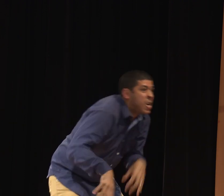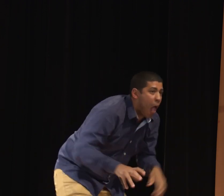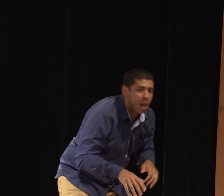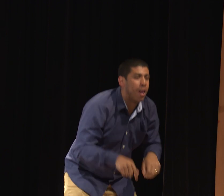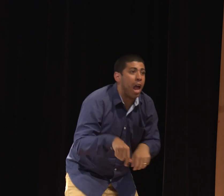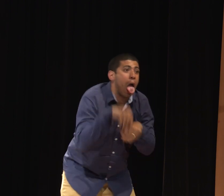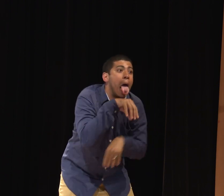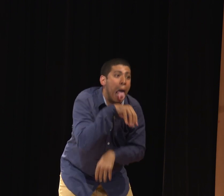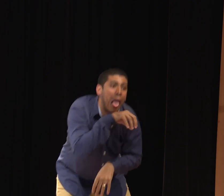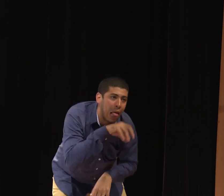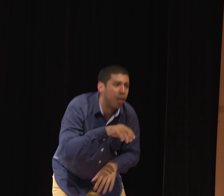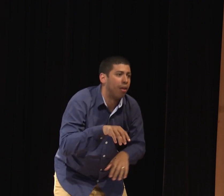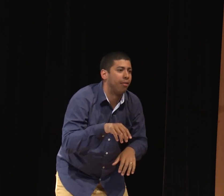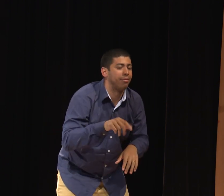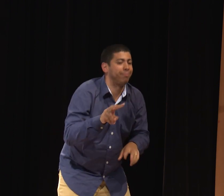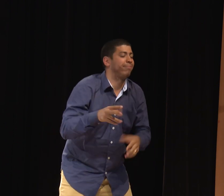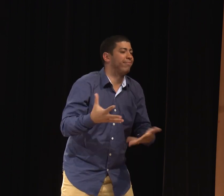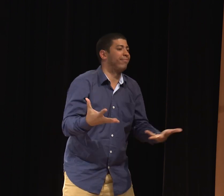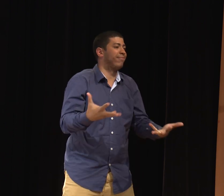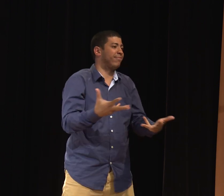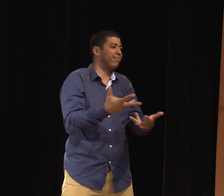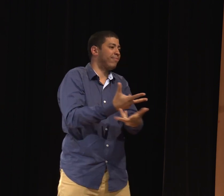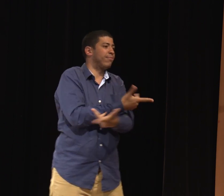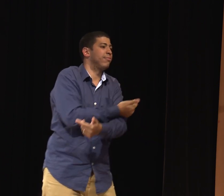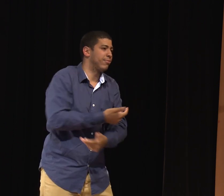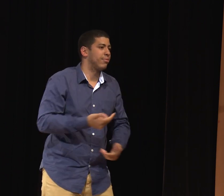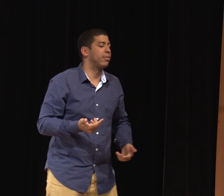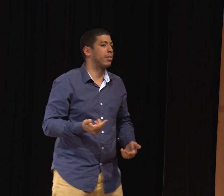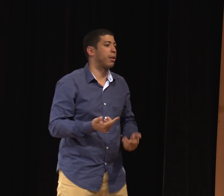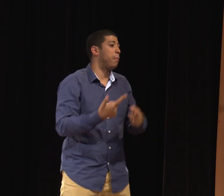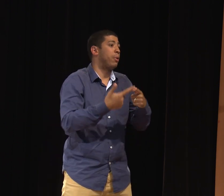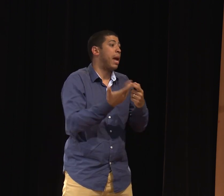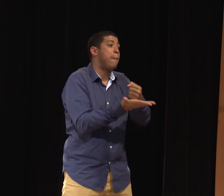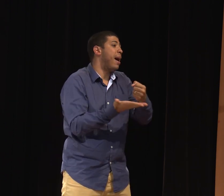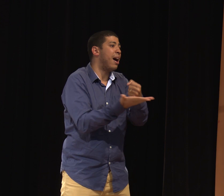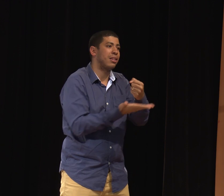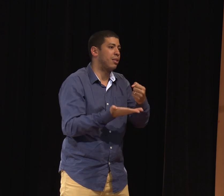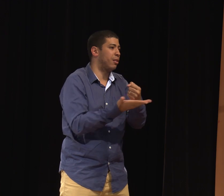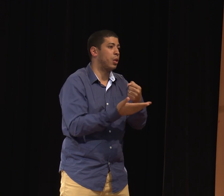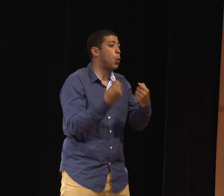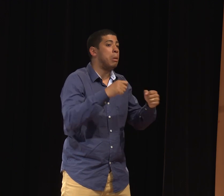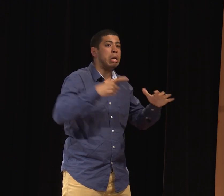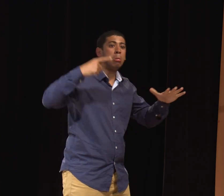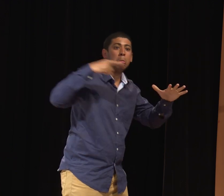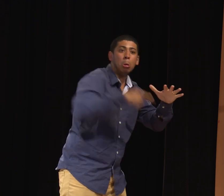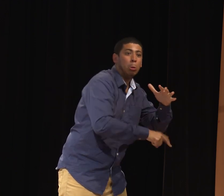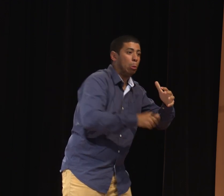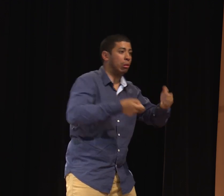aí faz uns bichos, uns animais, como se fosse um cachorro, e eu vejo o quanto que é maravilhoso, é básico, não